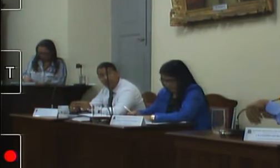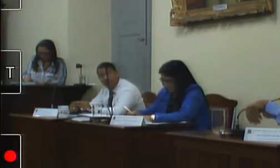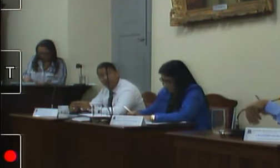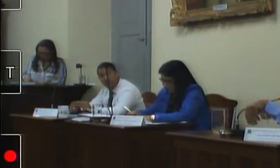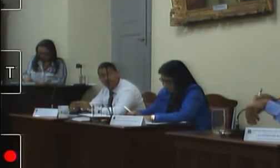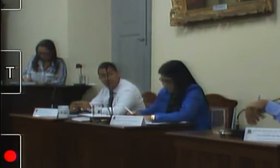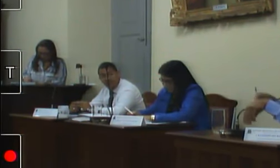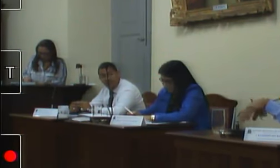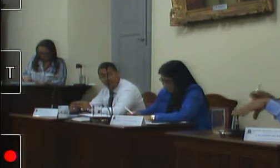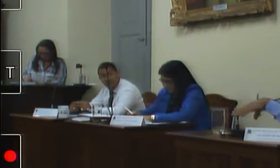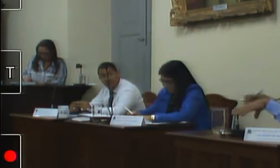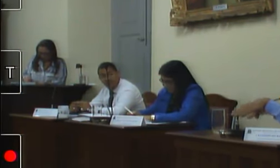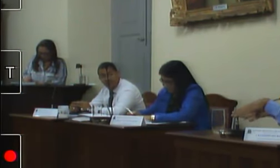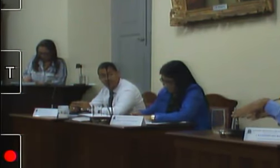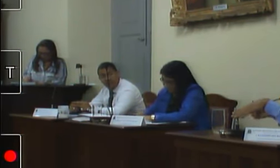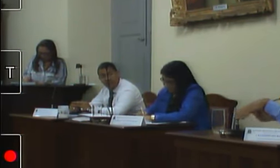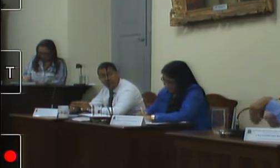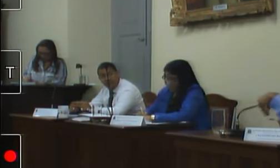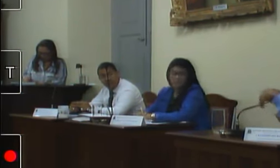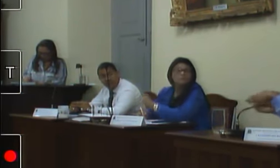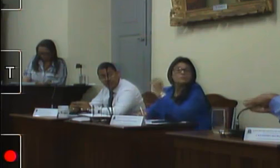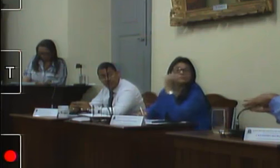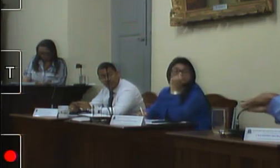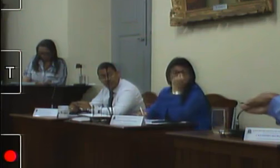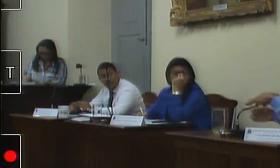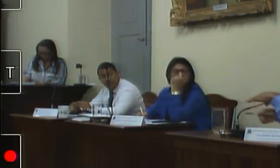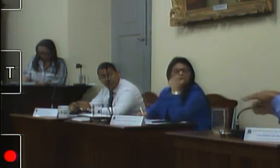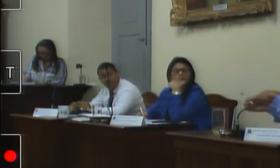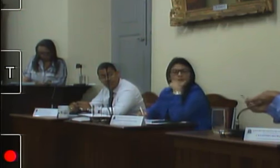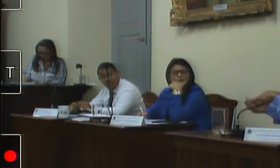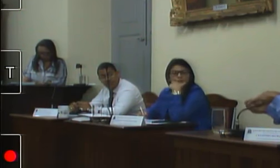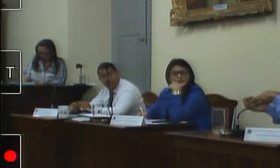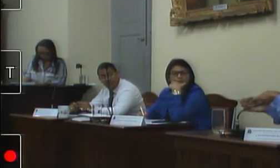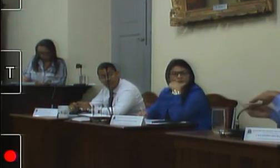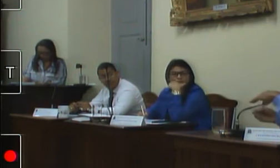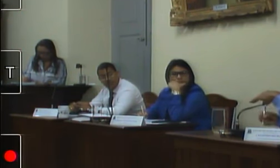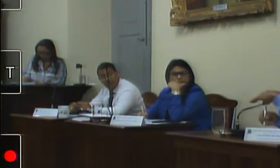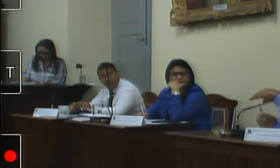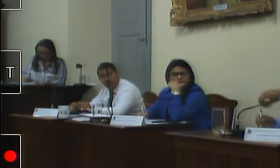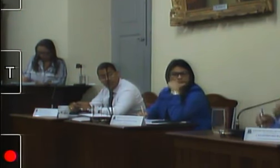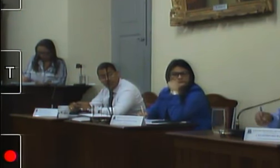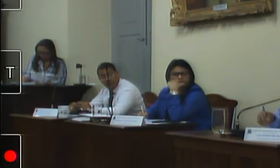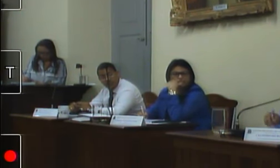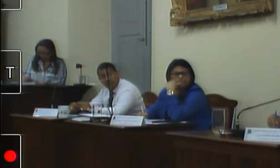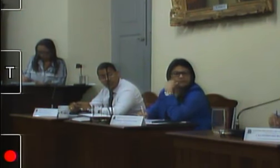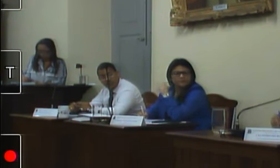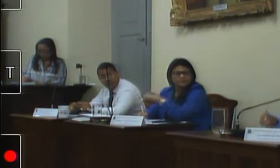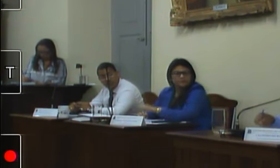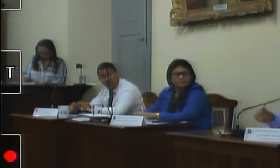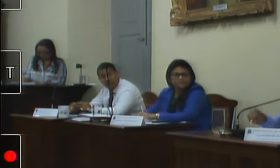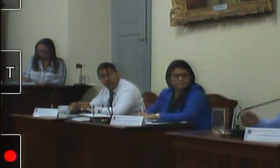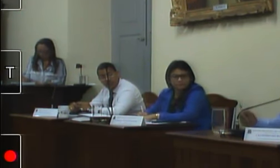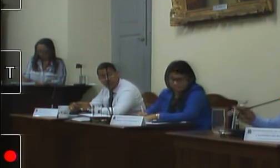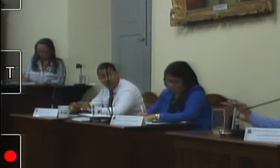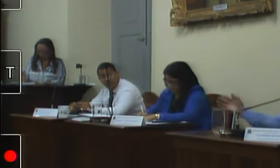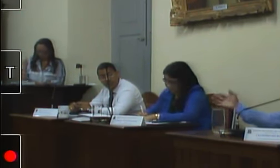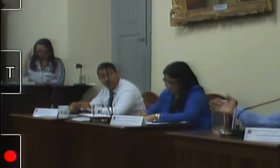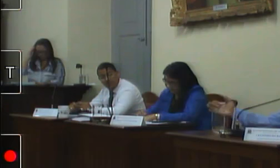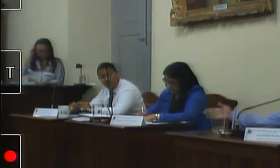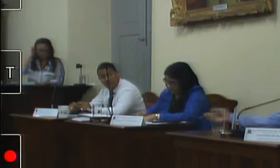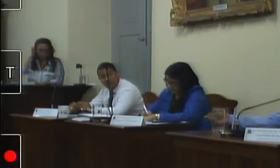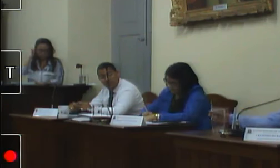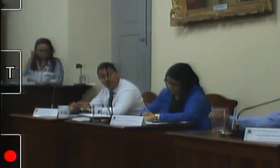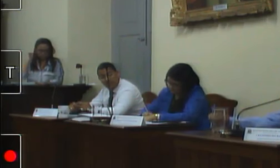esperando 2, 3, 4, 5, 6 horas da manhã lá, e o carro não ia. Hoje em dia, eu não vejo mais essa reclamação. Então, eu quero dizer